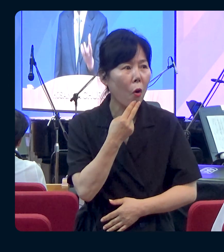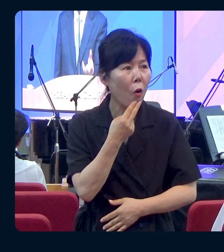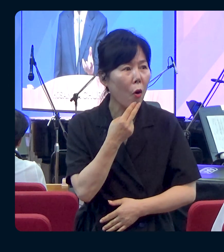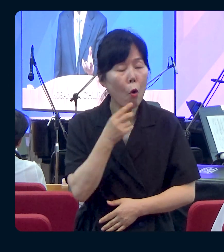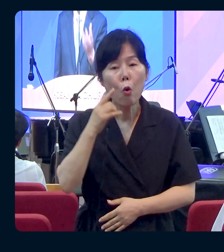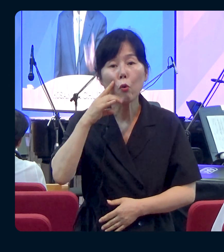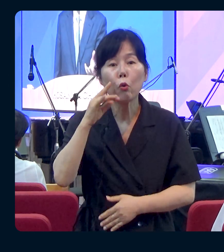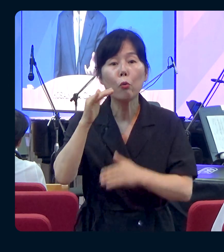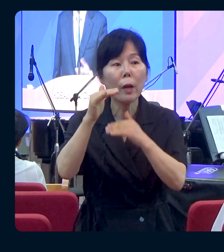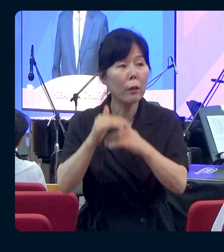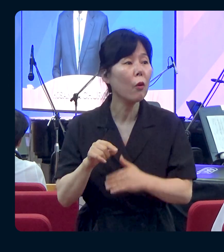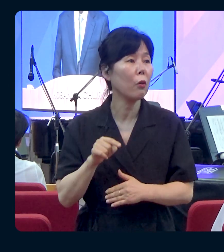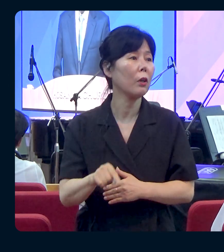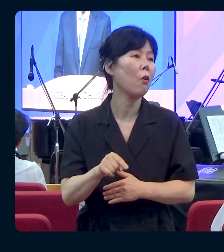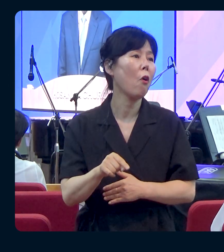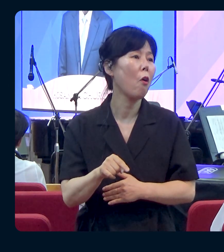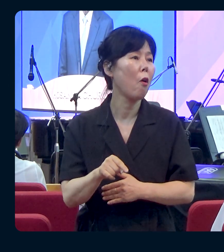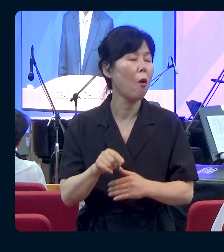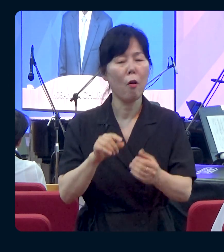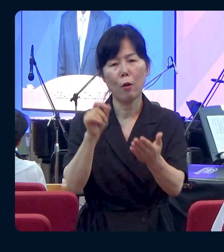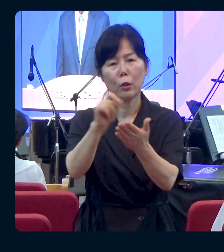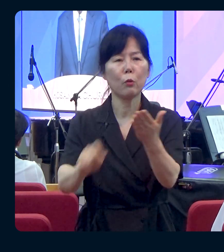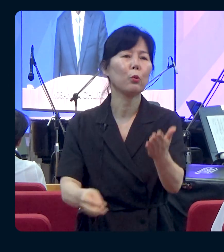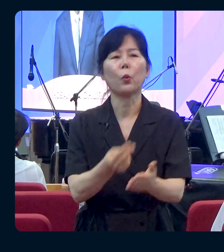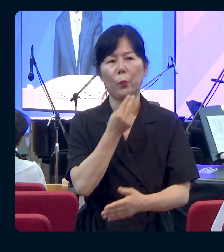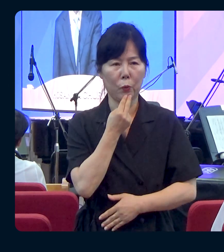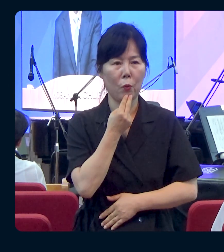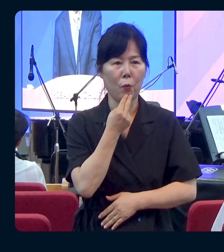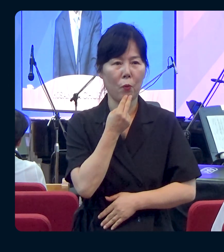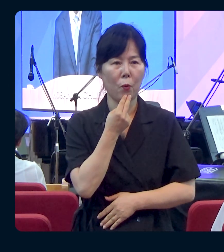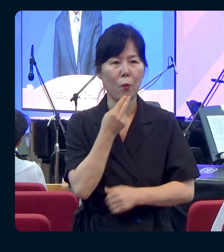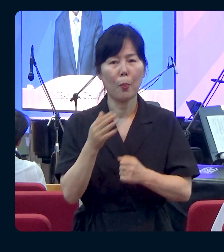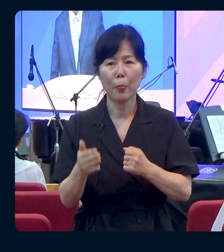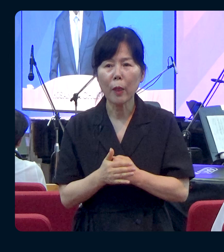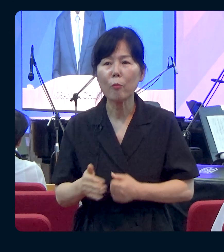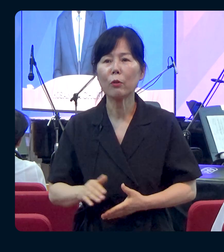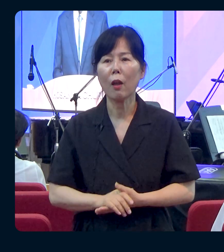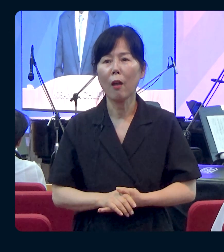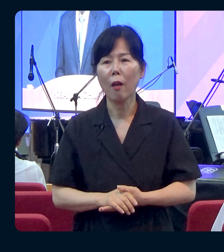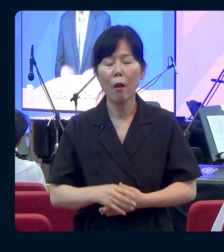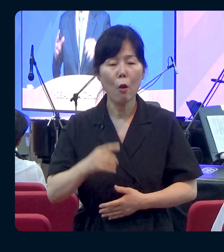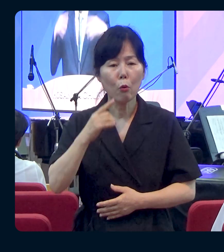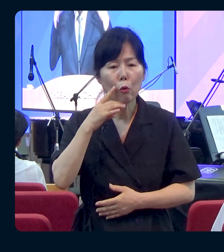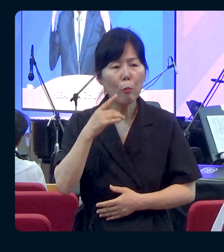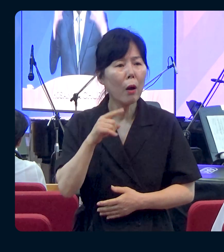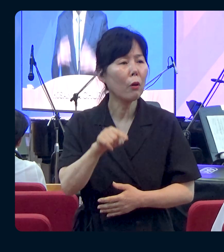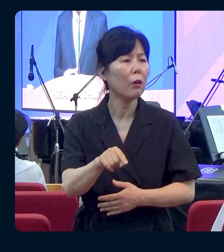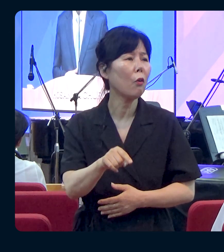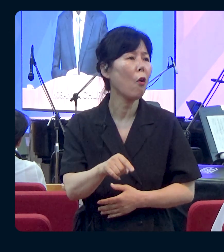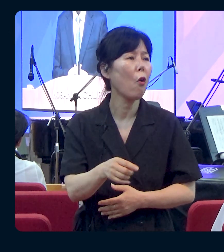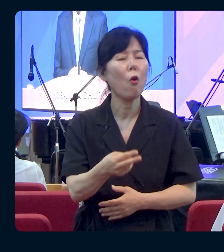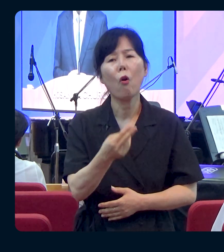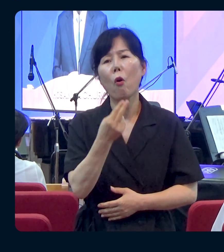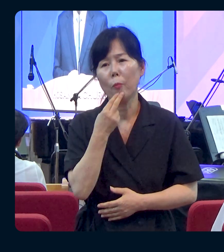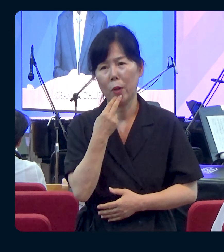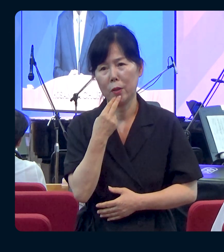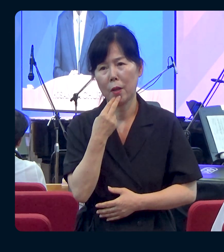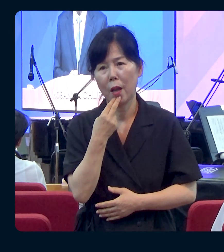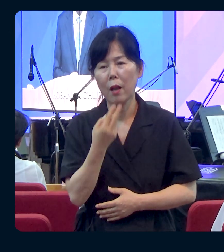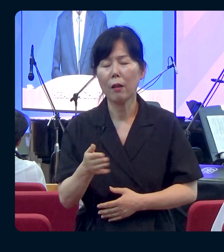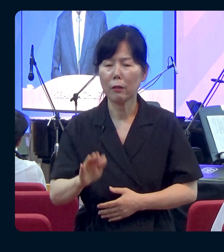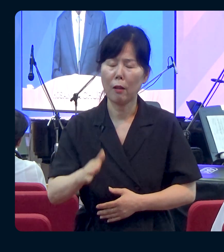안 되고 있는 그런 거였습니다. 그래서 아무도 하지 않는 그런 질문을 떠오르게 하신 성령님께